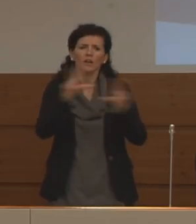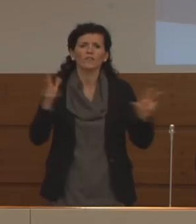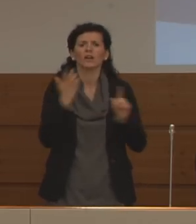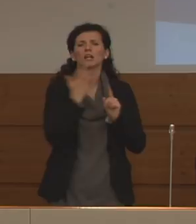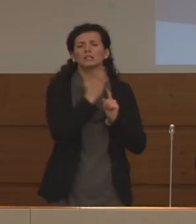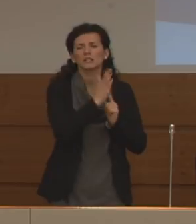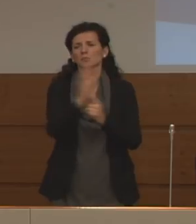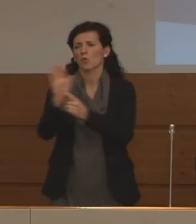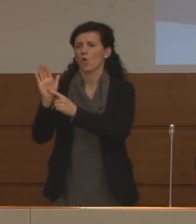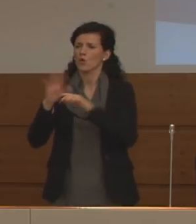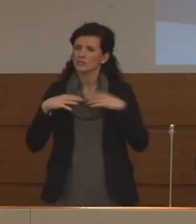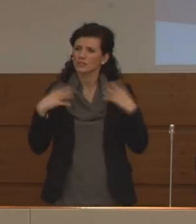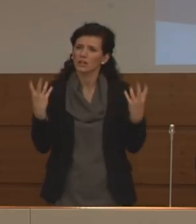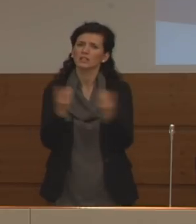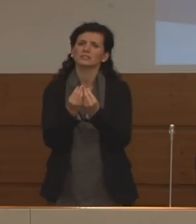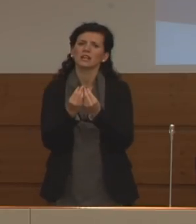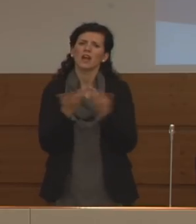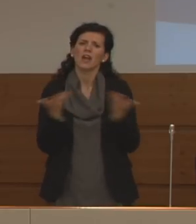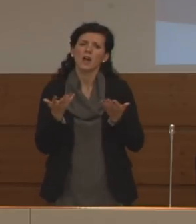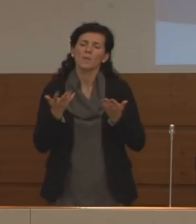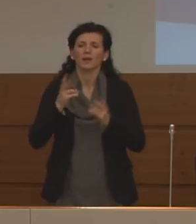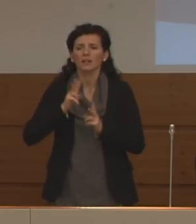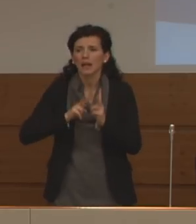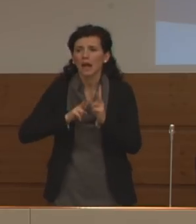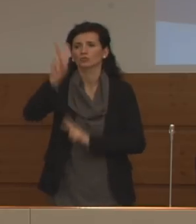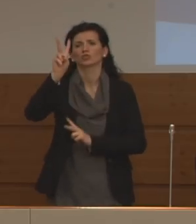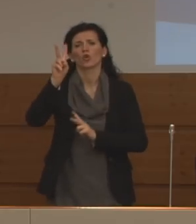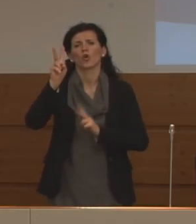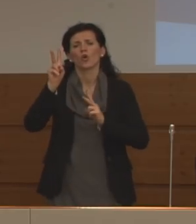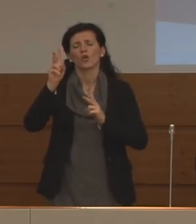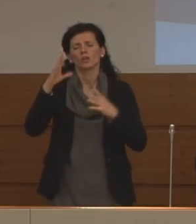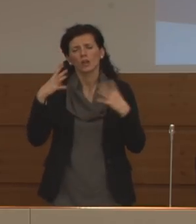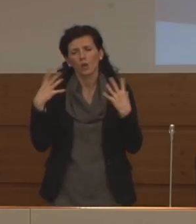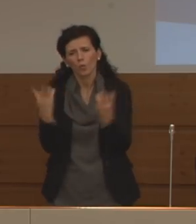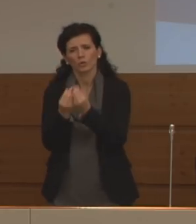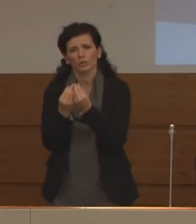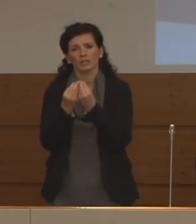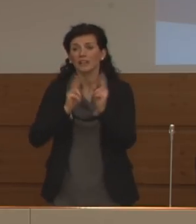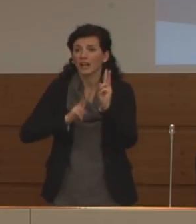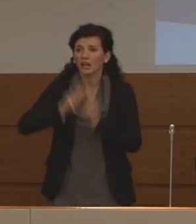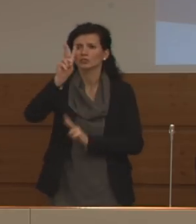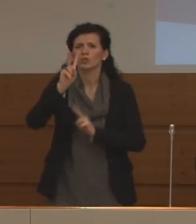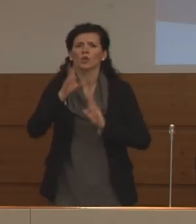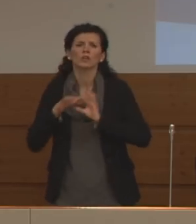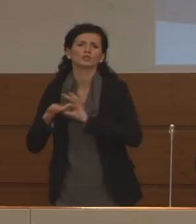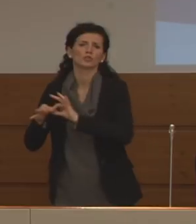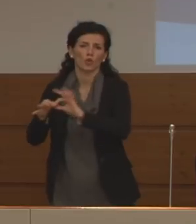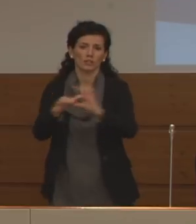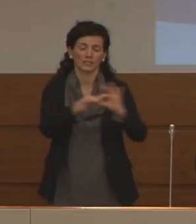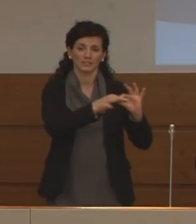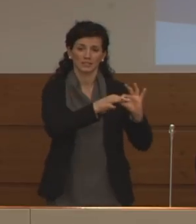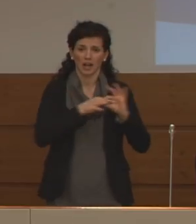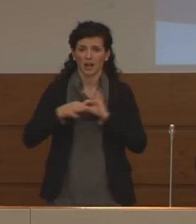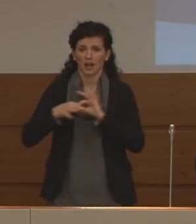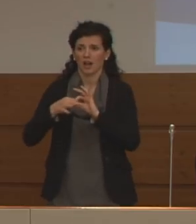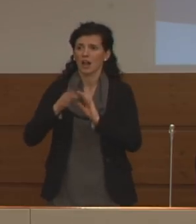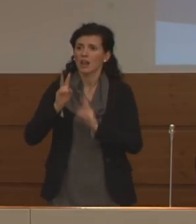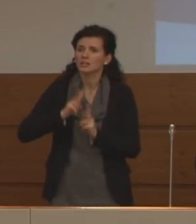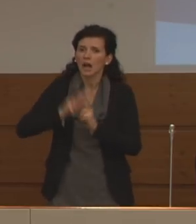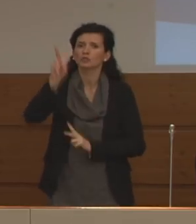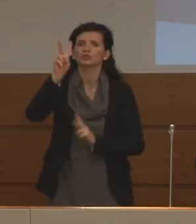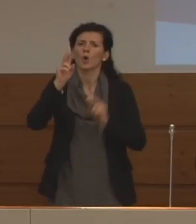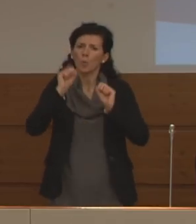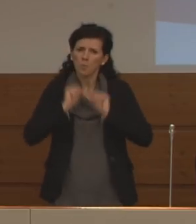di essere una nazione unita una nazione solidale capace di dare una